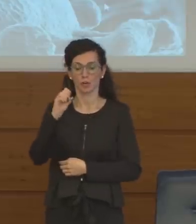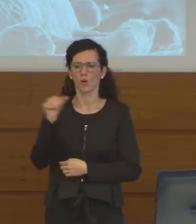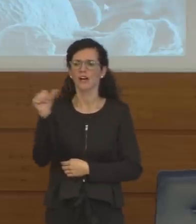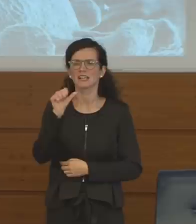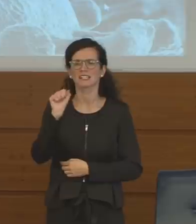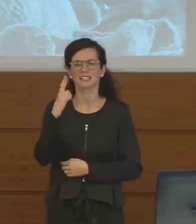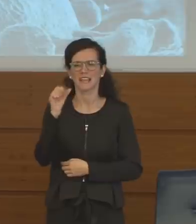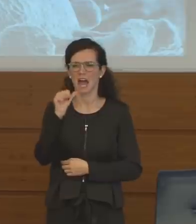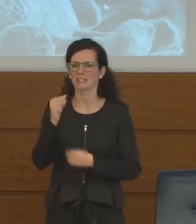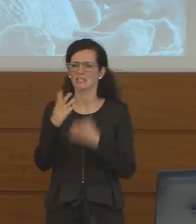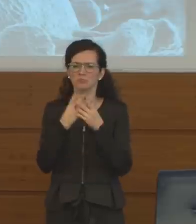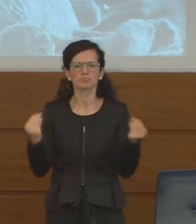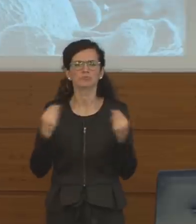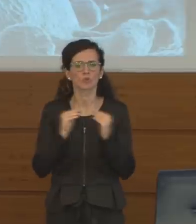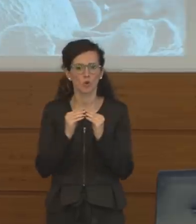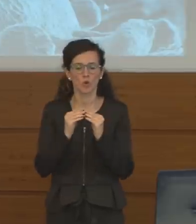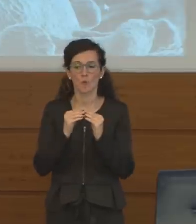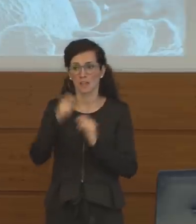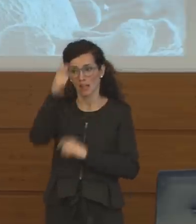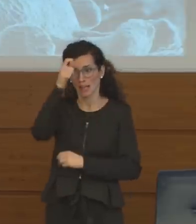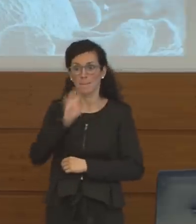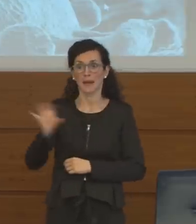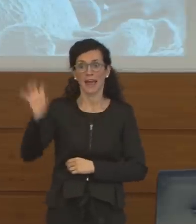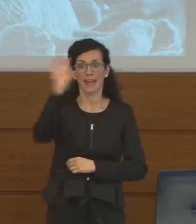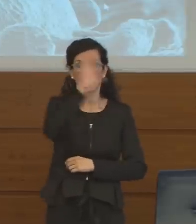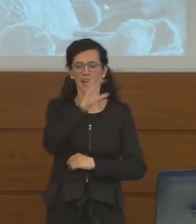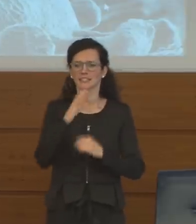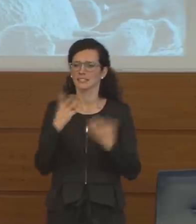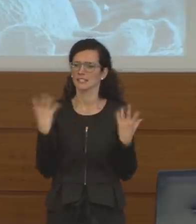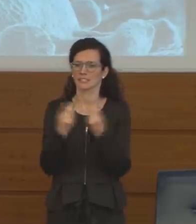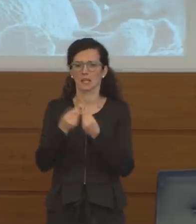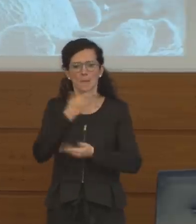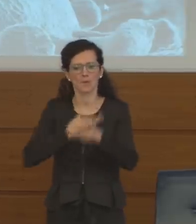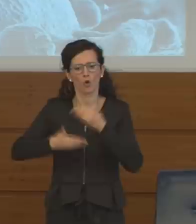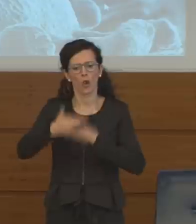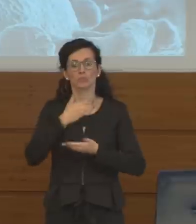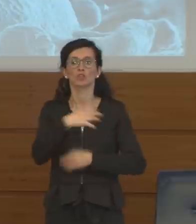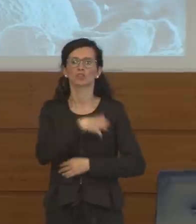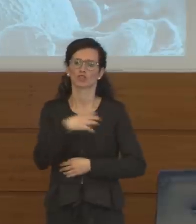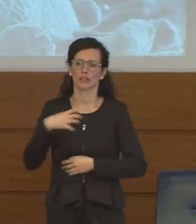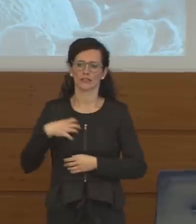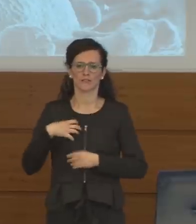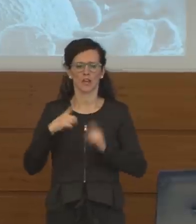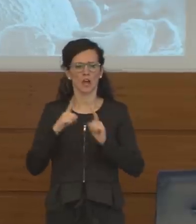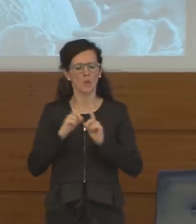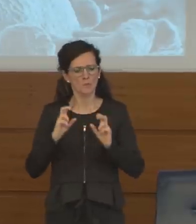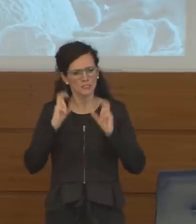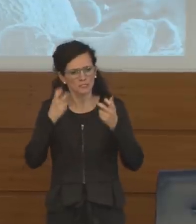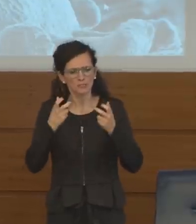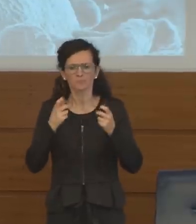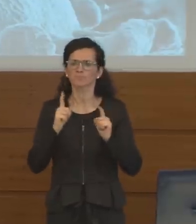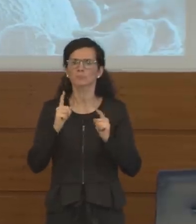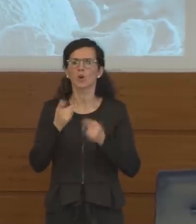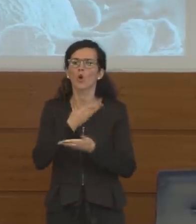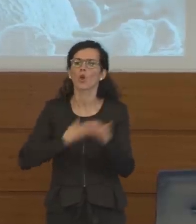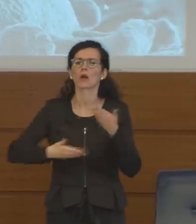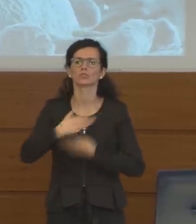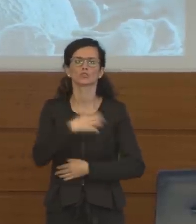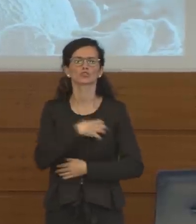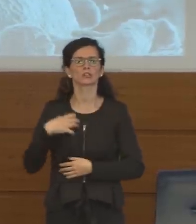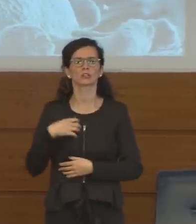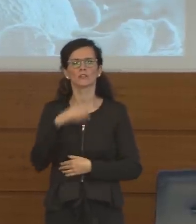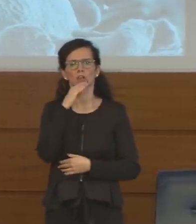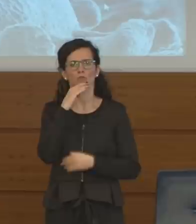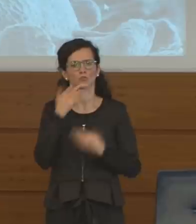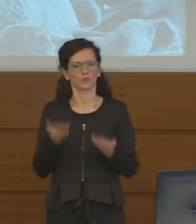paesi lavorarono però sulla base dell'evidenza scientifica, senza fare forzature. Quello che probabilmente è successo